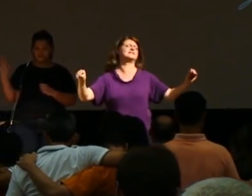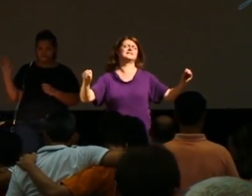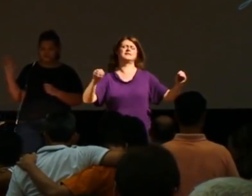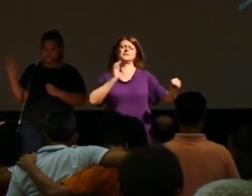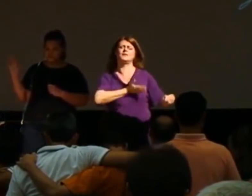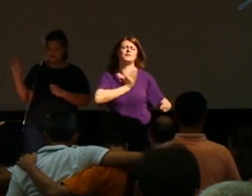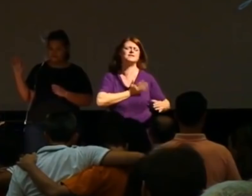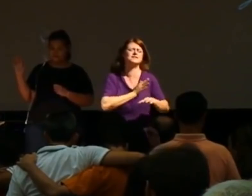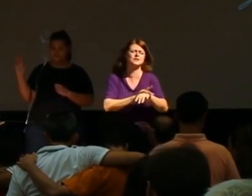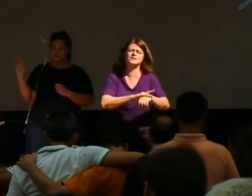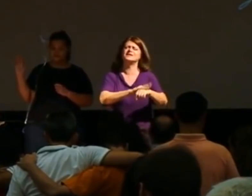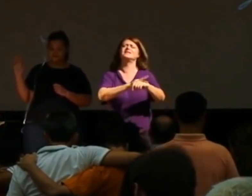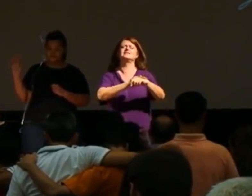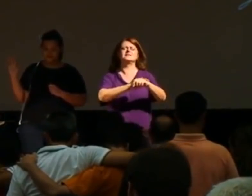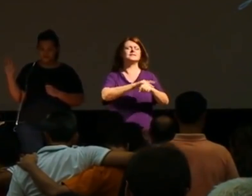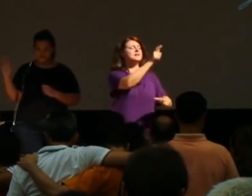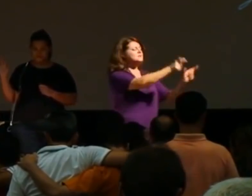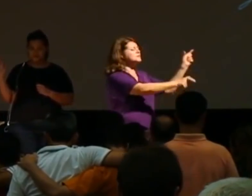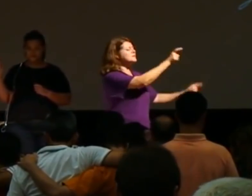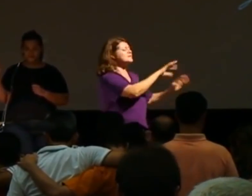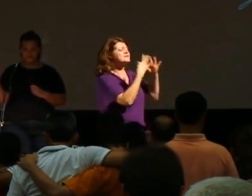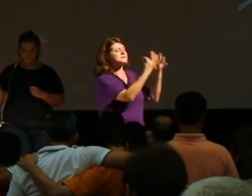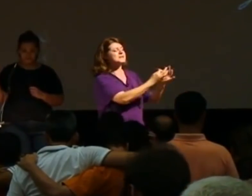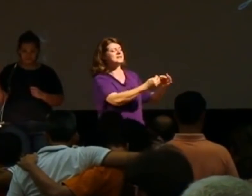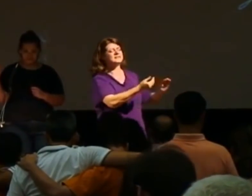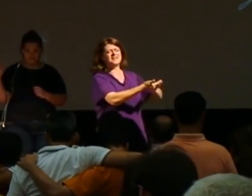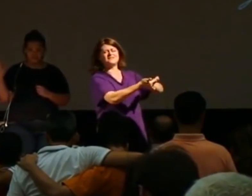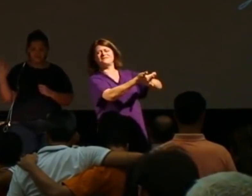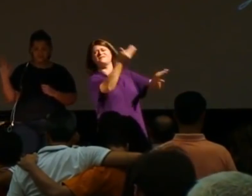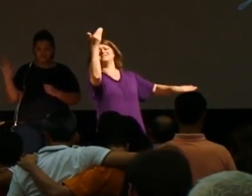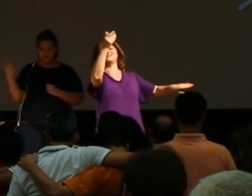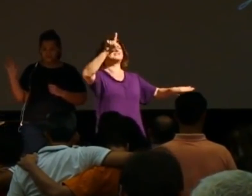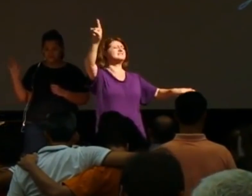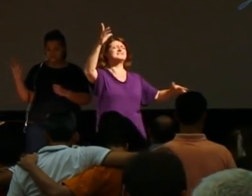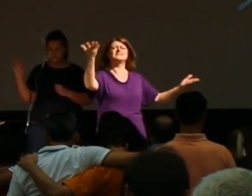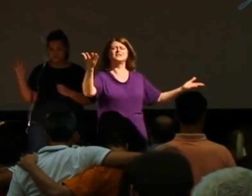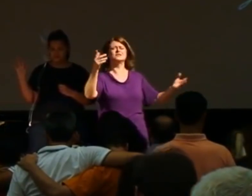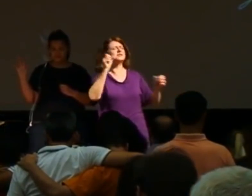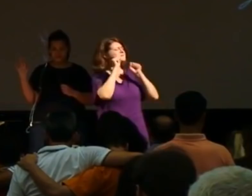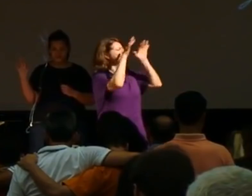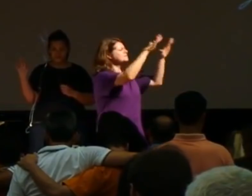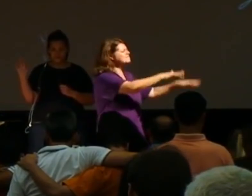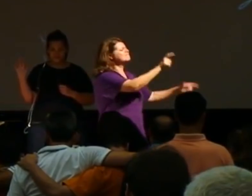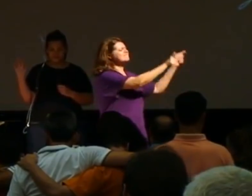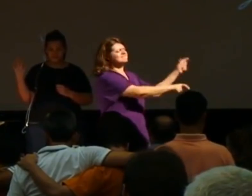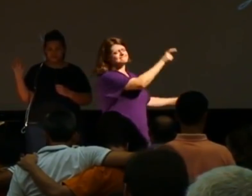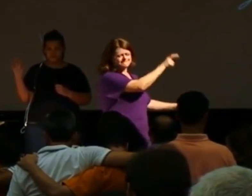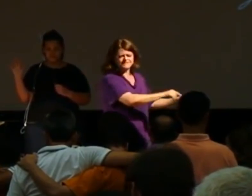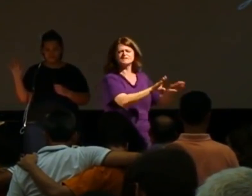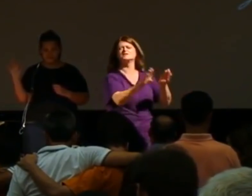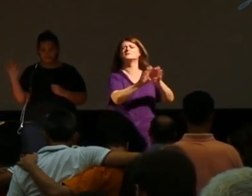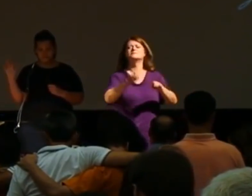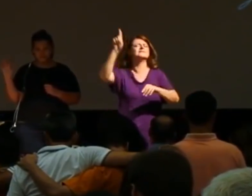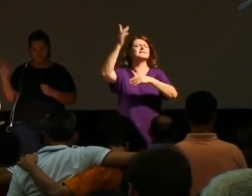estão distantes de ti, com medo de ti. Vai para que eles entendam que o Senhor é manso e humilde de coração, que o